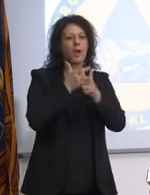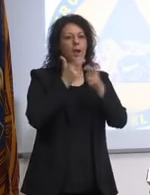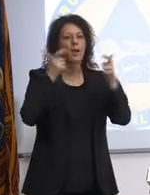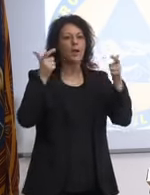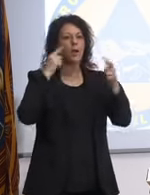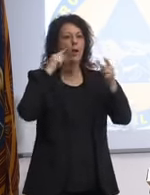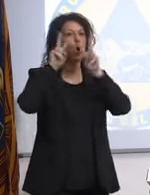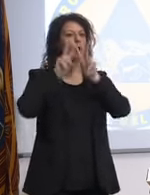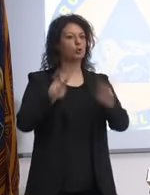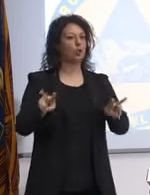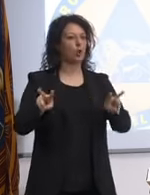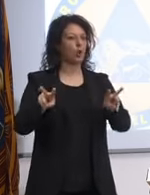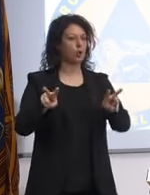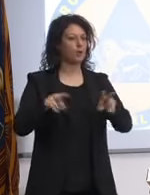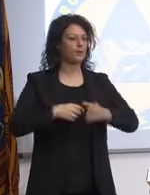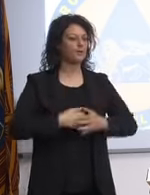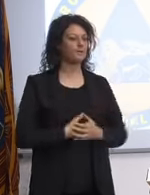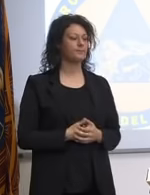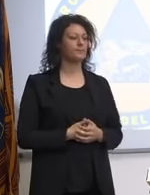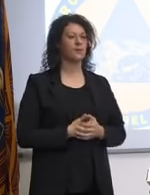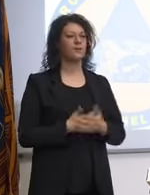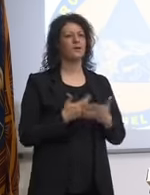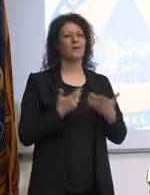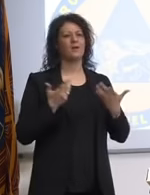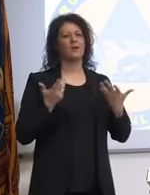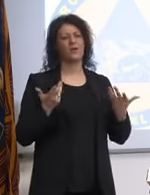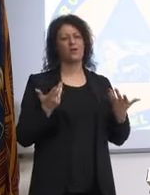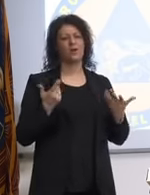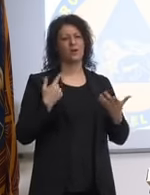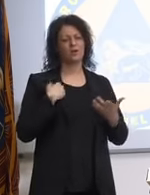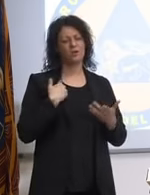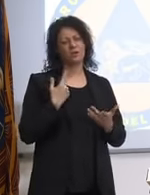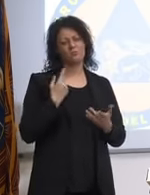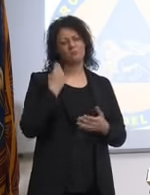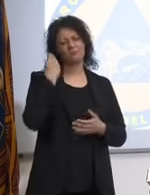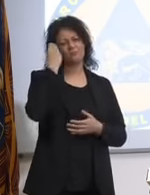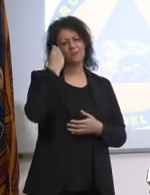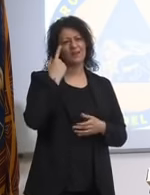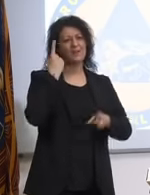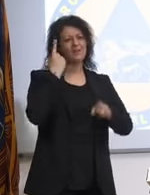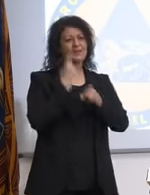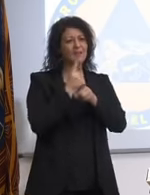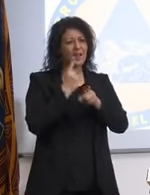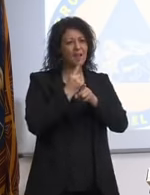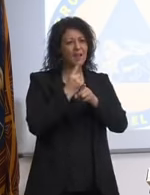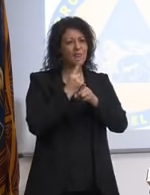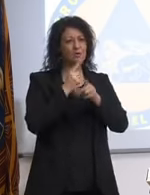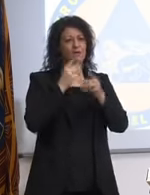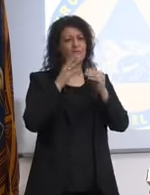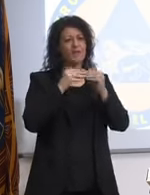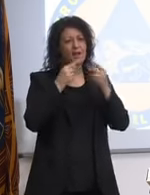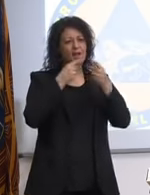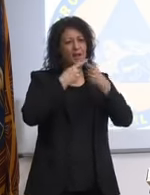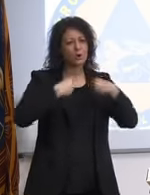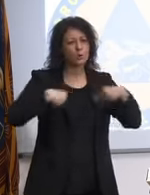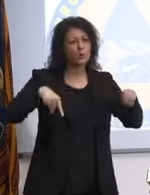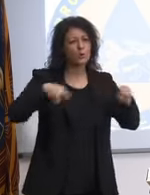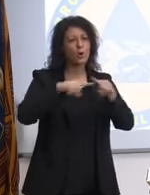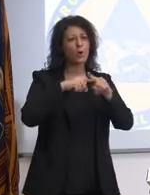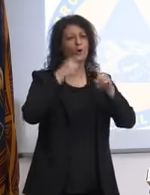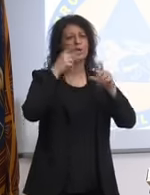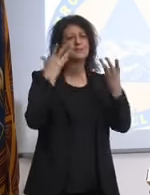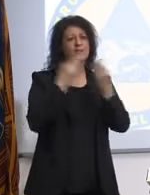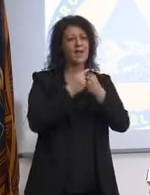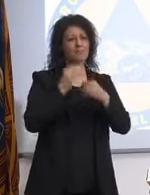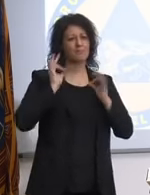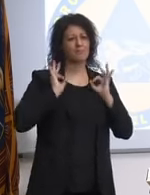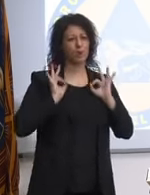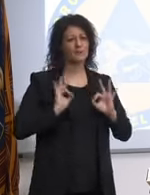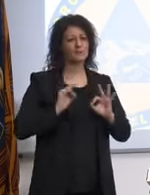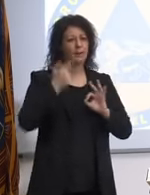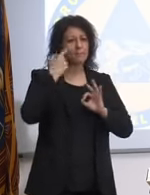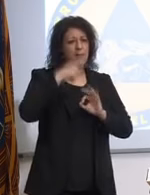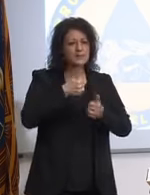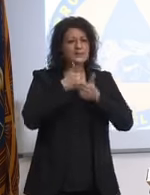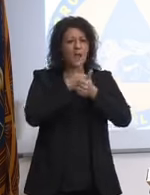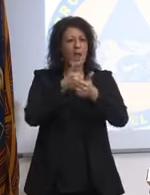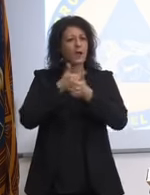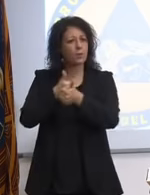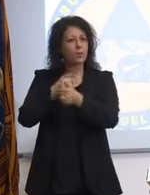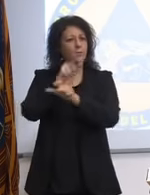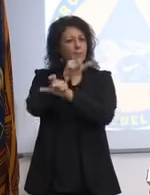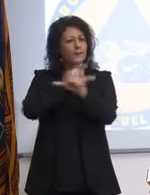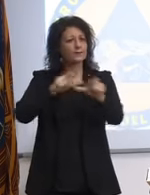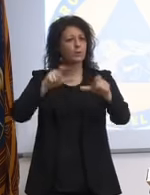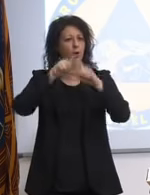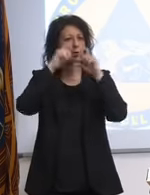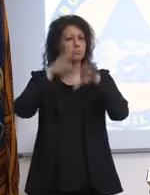fallimento pensare che si debba riunire un tavolo per rincorrere le persone per la mascherina. Ve lo dico, cioè, mi rifiuto